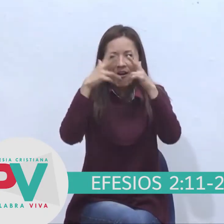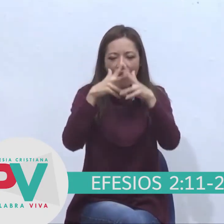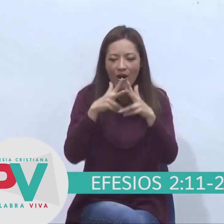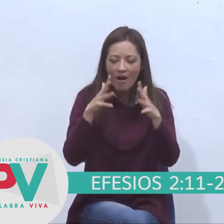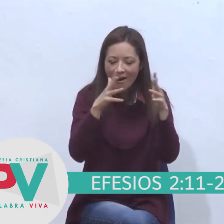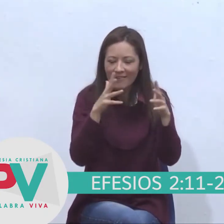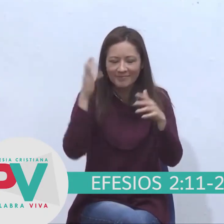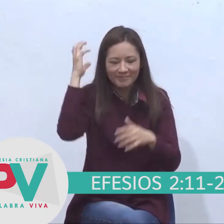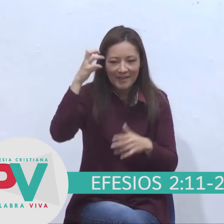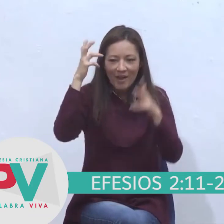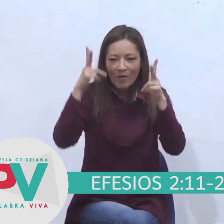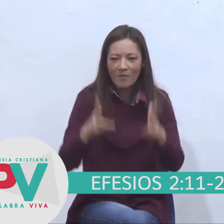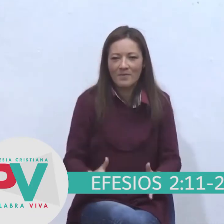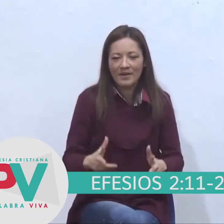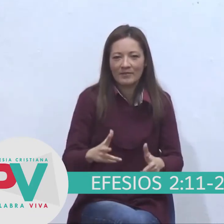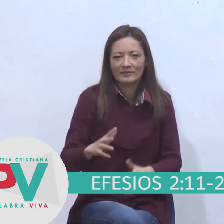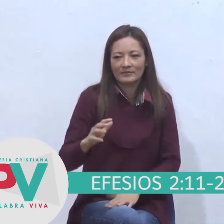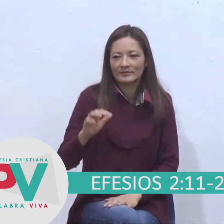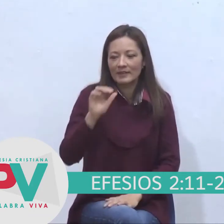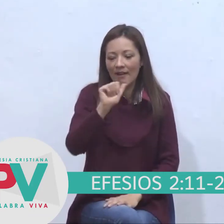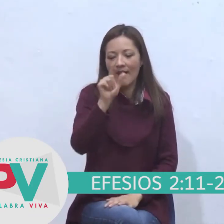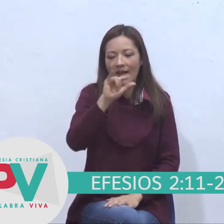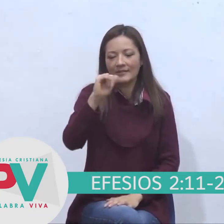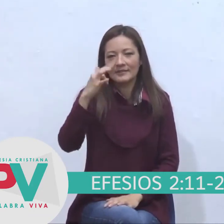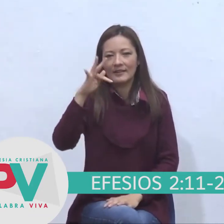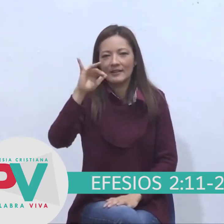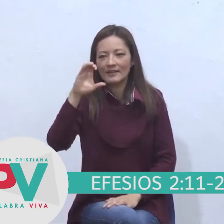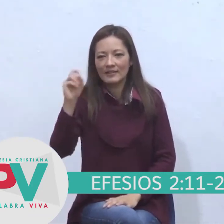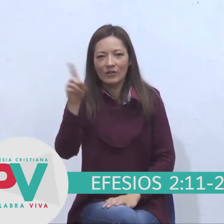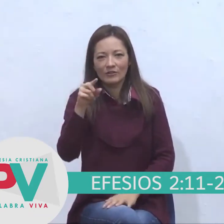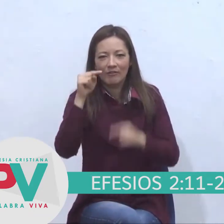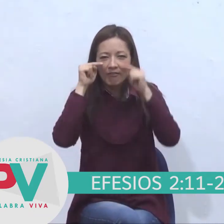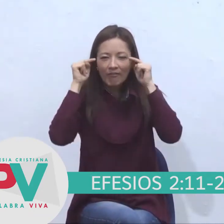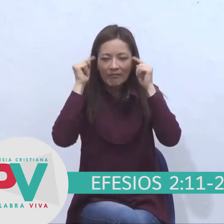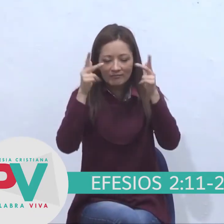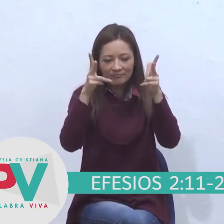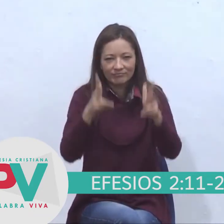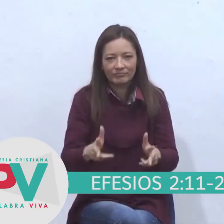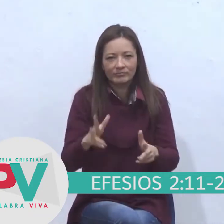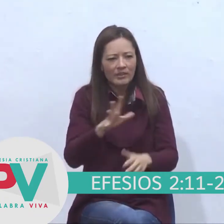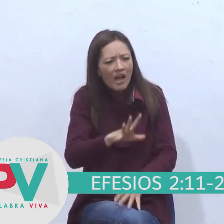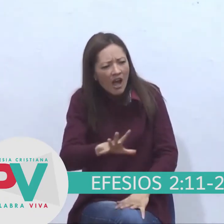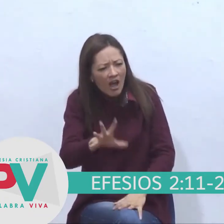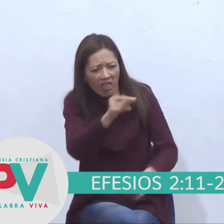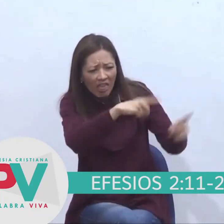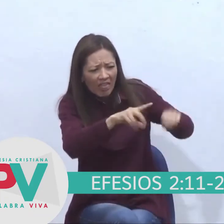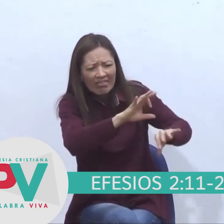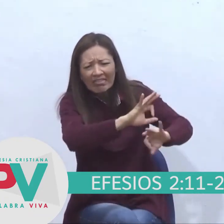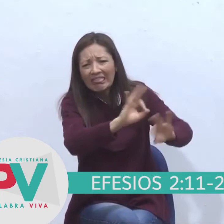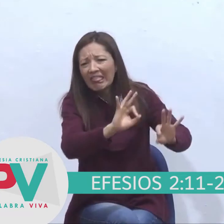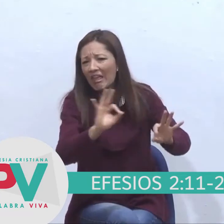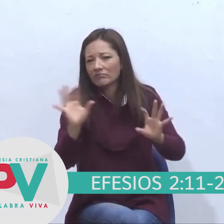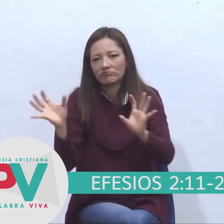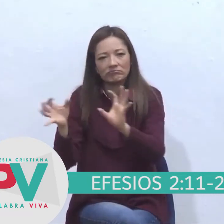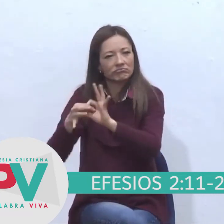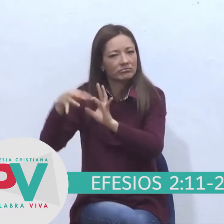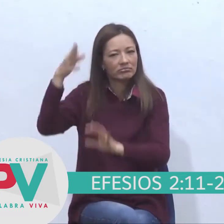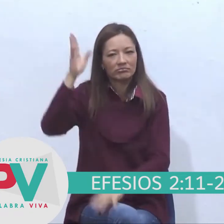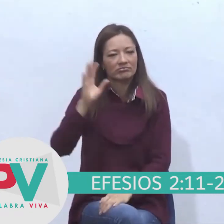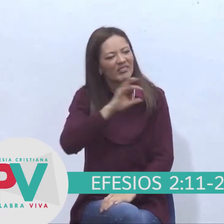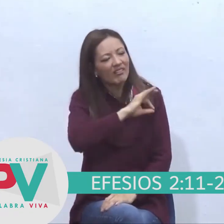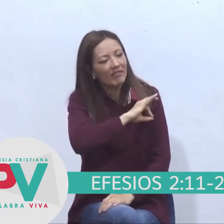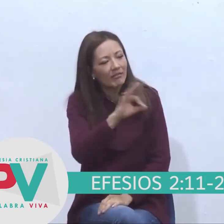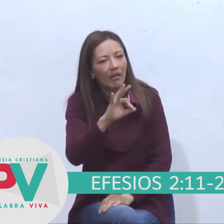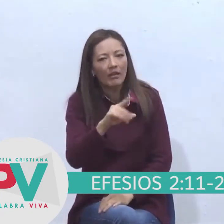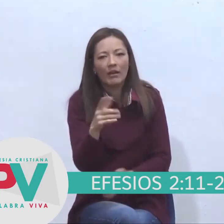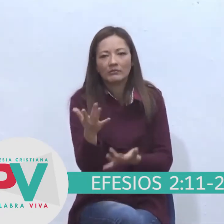asiáticos, lo que sea. ¿Qué les está diciendo? Ninguno de ustedes tiene Dios, ninguno de